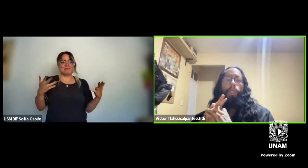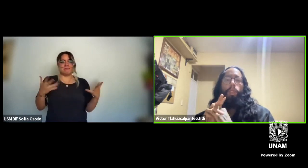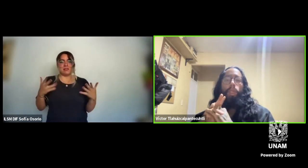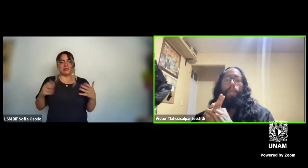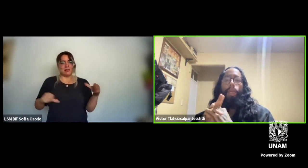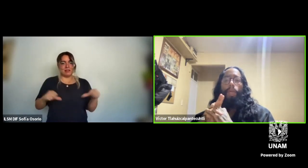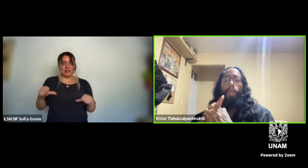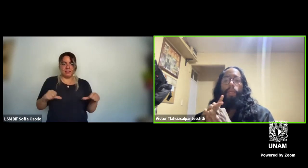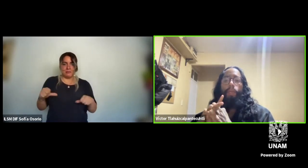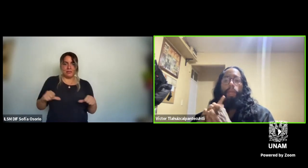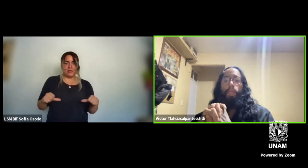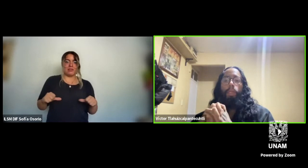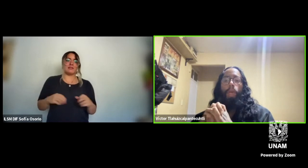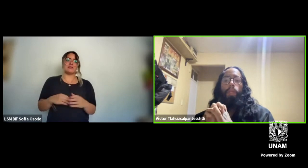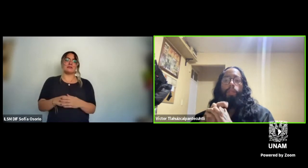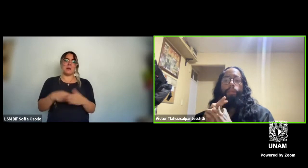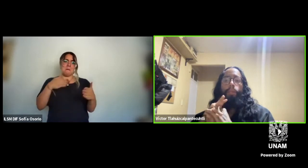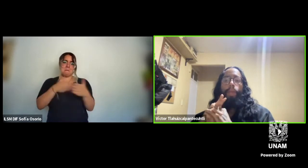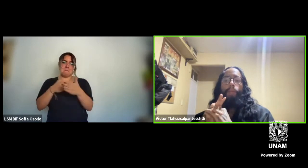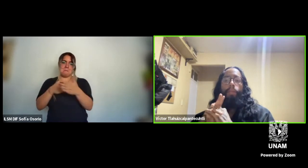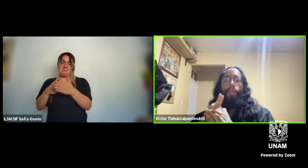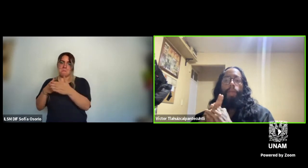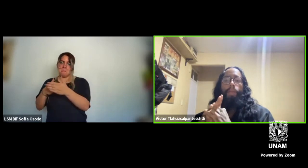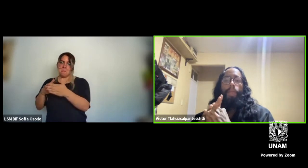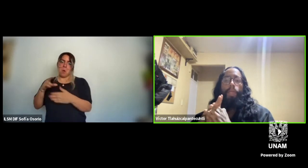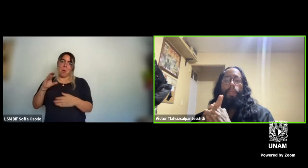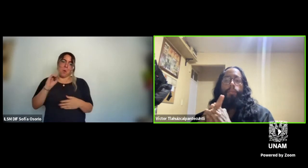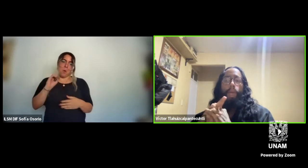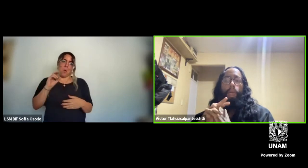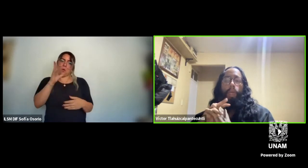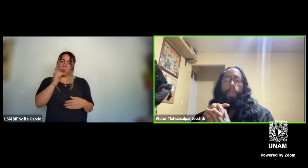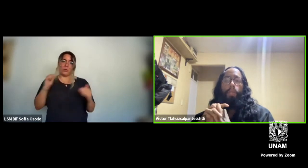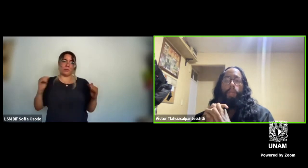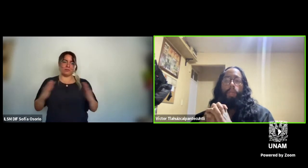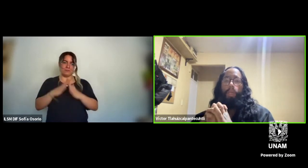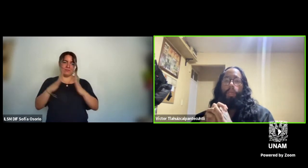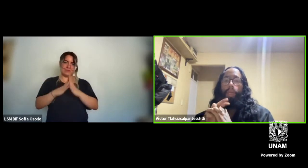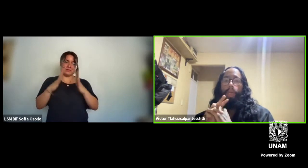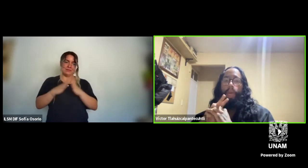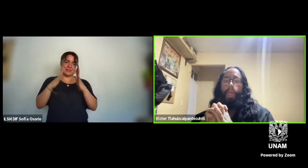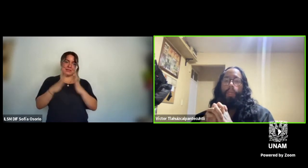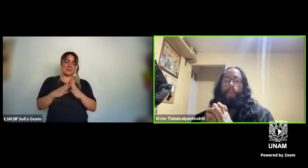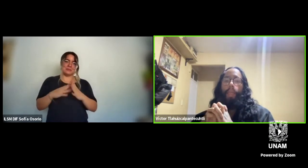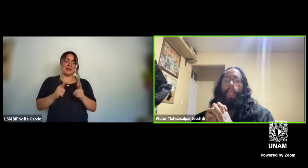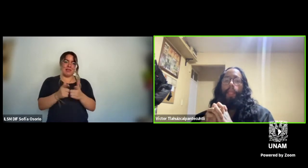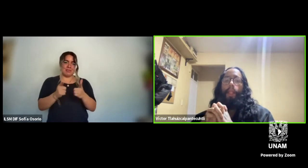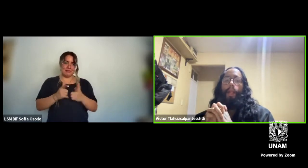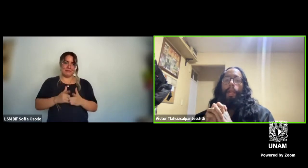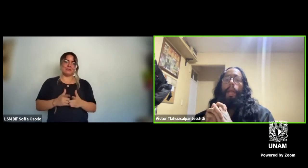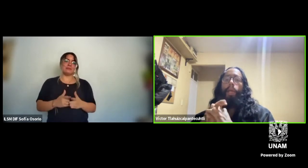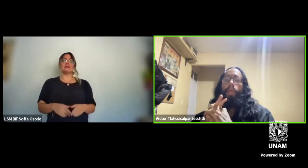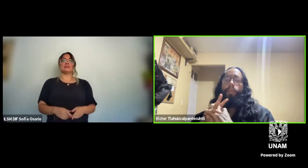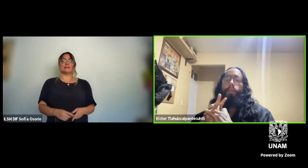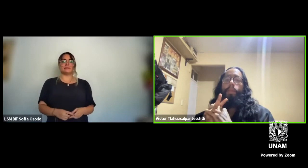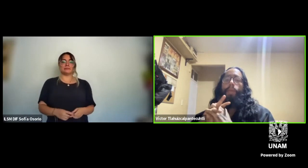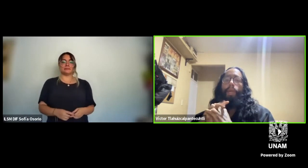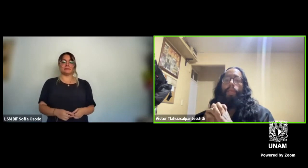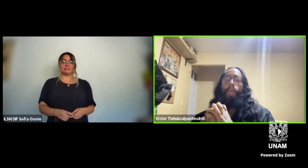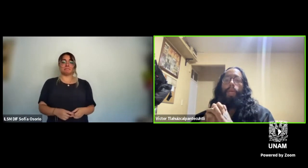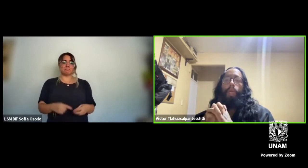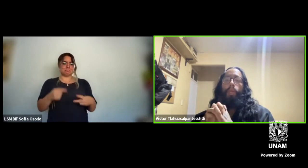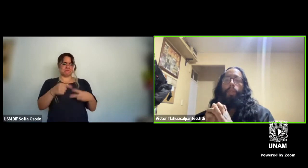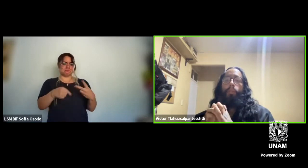las restricciones de la participación son problemas para participar en situaciones vitales. Aquí de